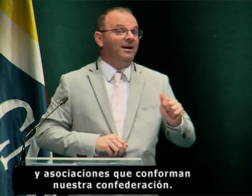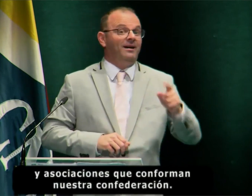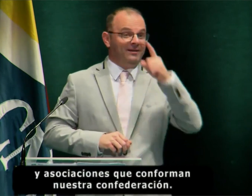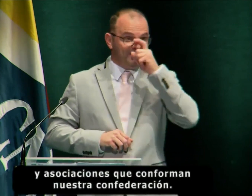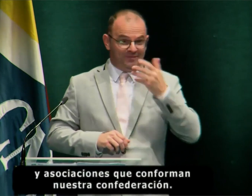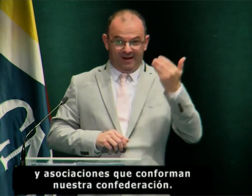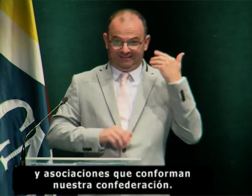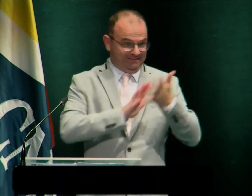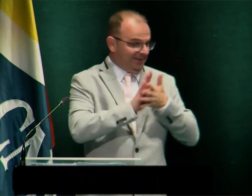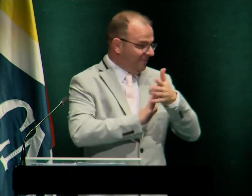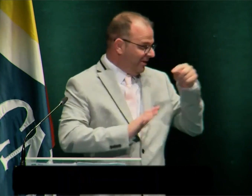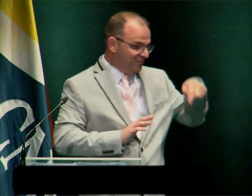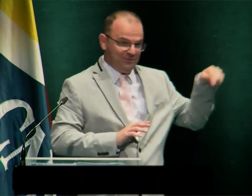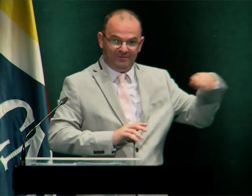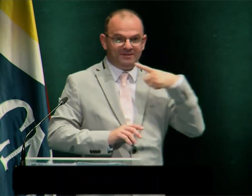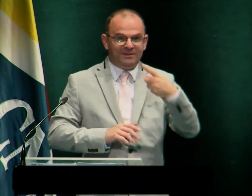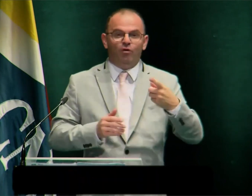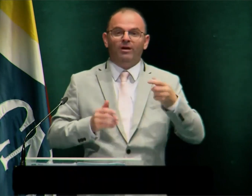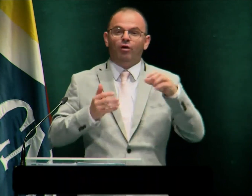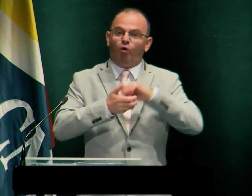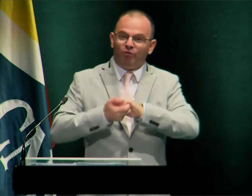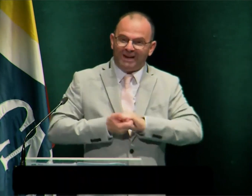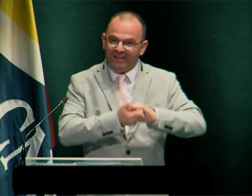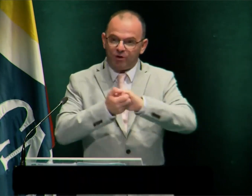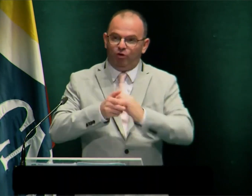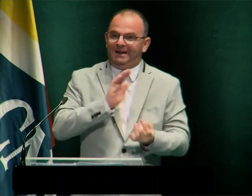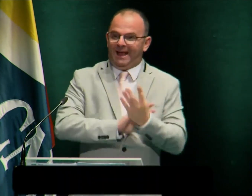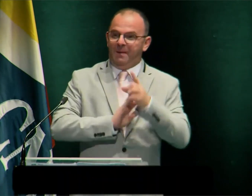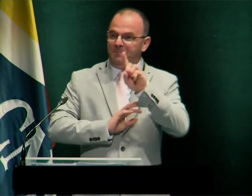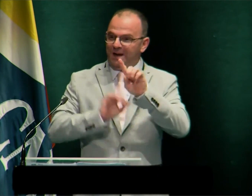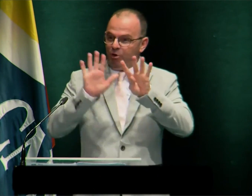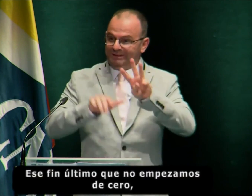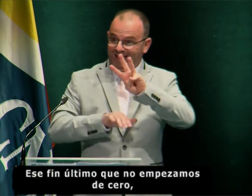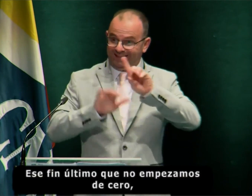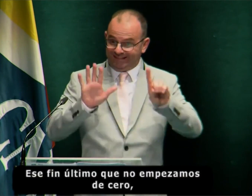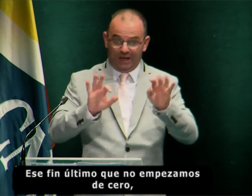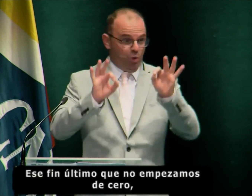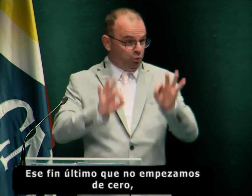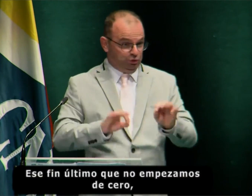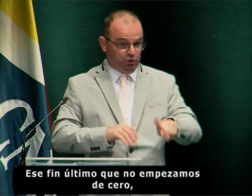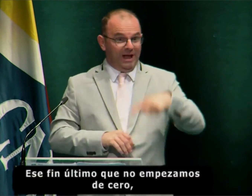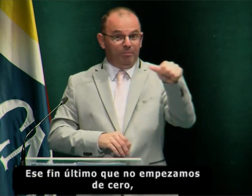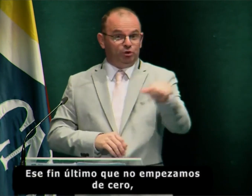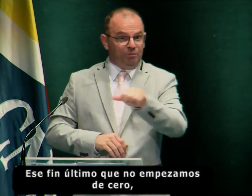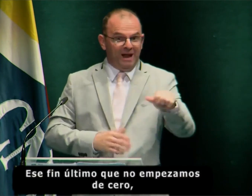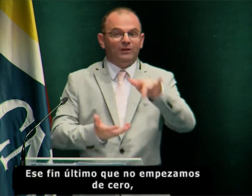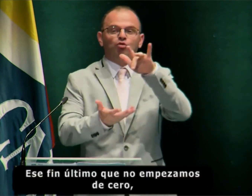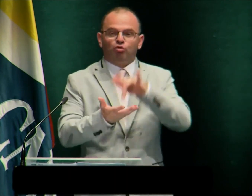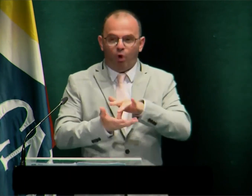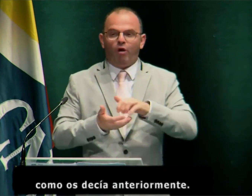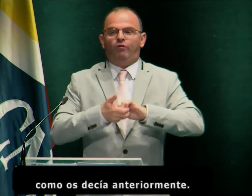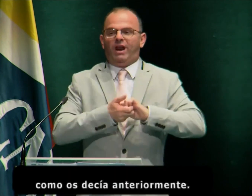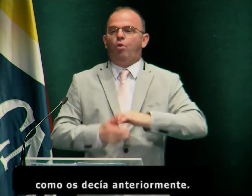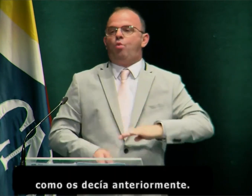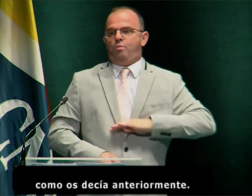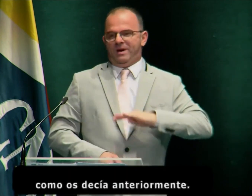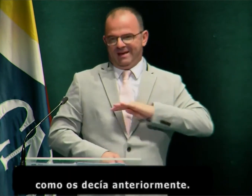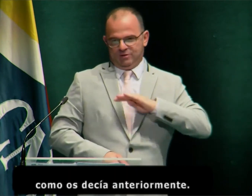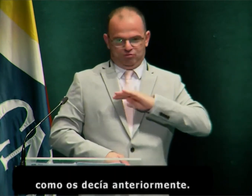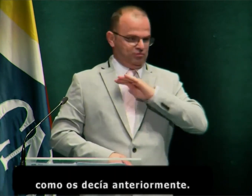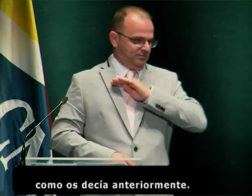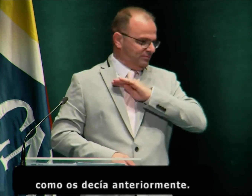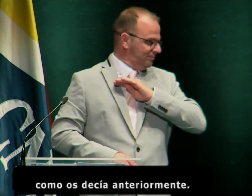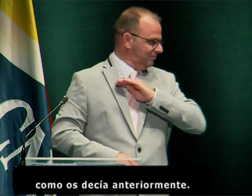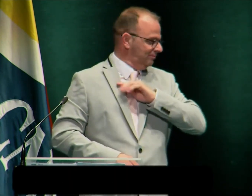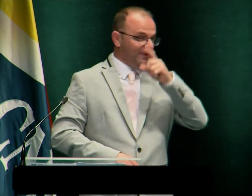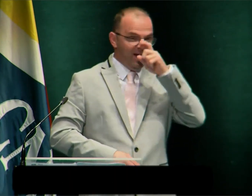ese trabajo, como os decía anteriormente. Anteriormente, las personas que han tomado la palabra previa a mí hablaban